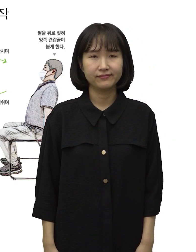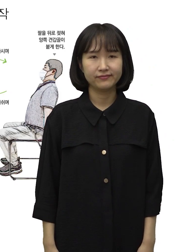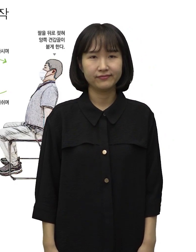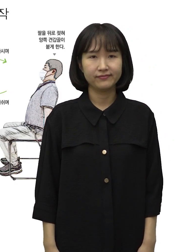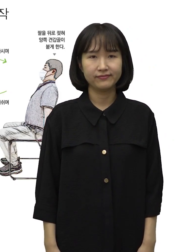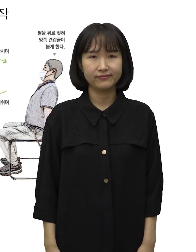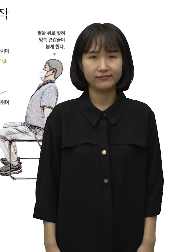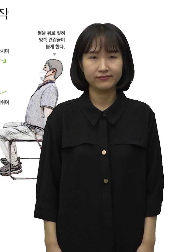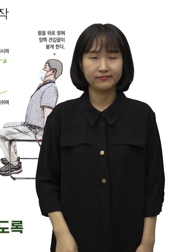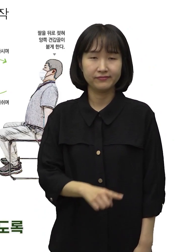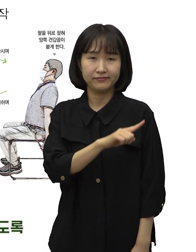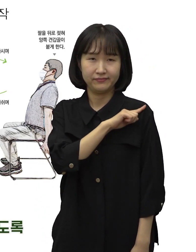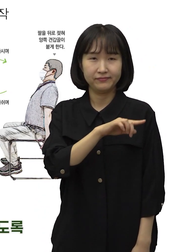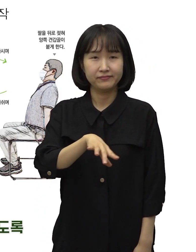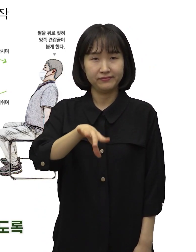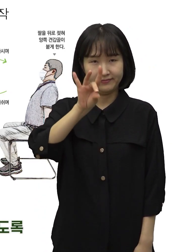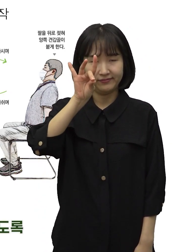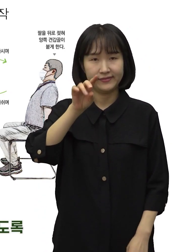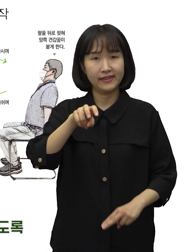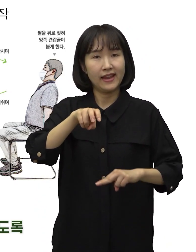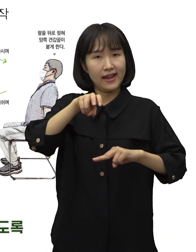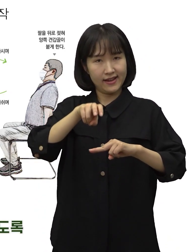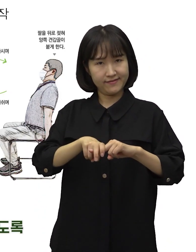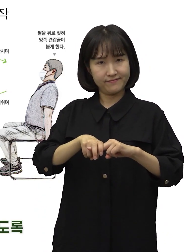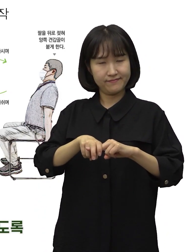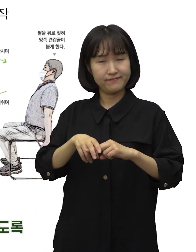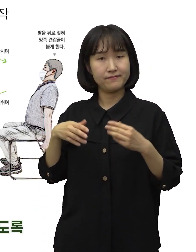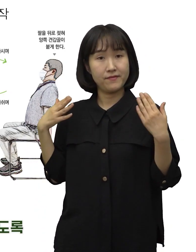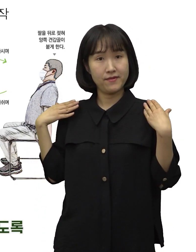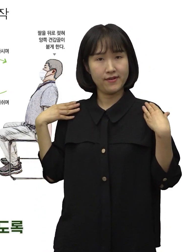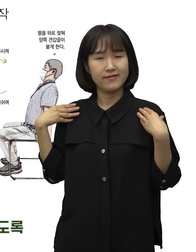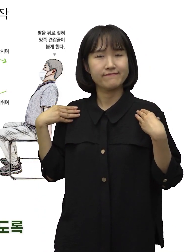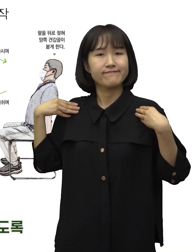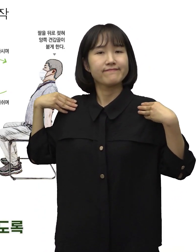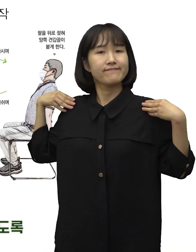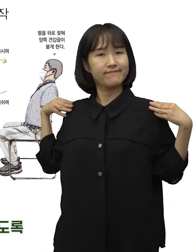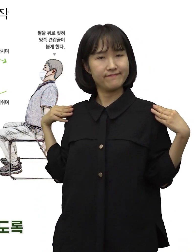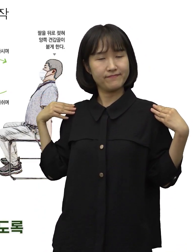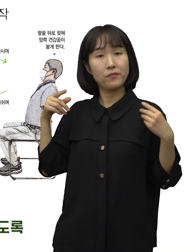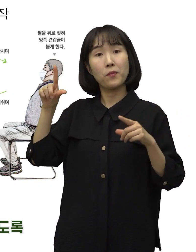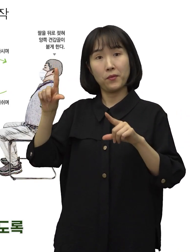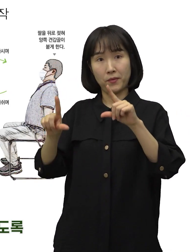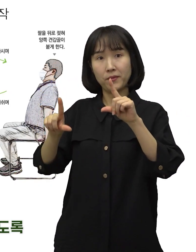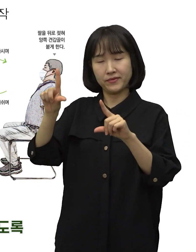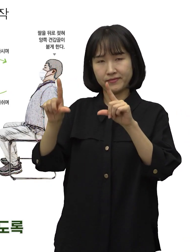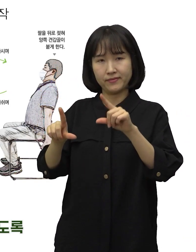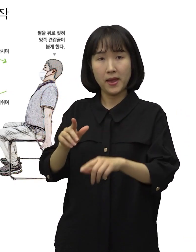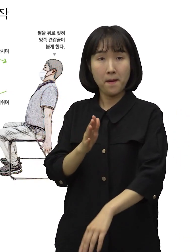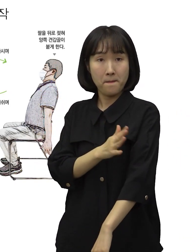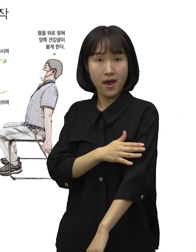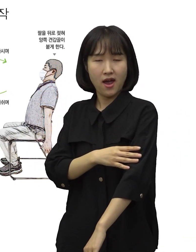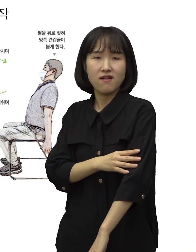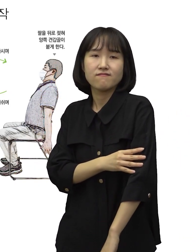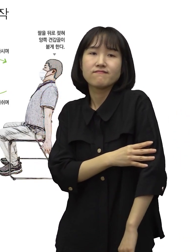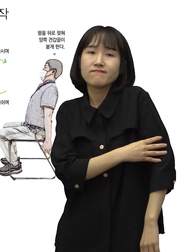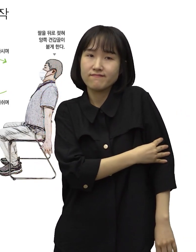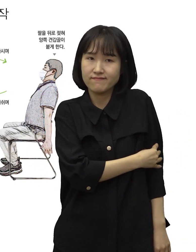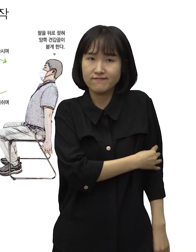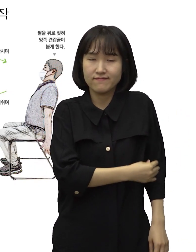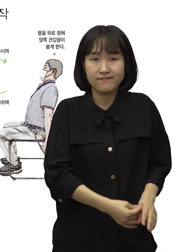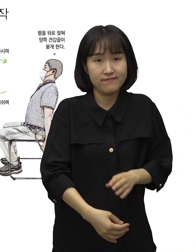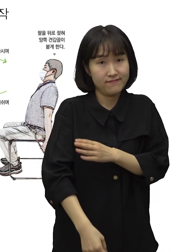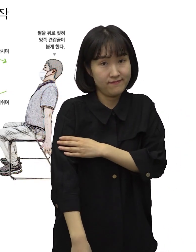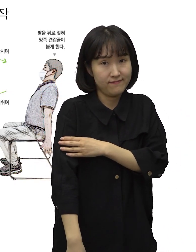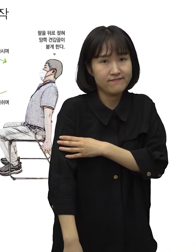동작입니다. 팔을 뒤로 젖히면서 등의 견갑골이 서로 붙도록 가슴을 활짝